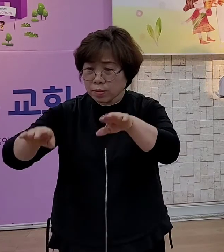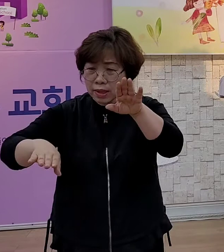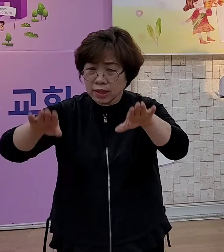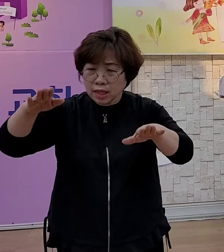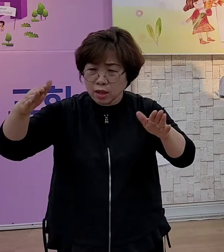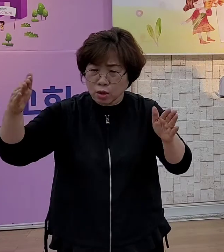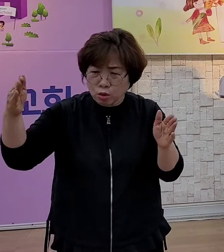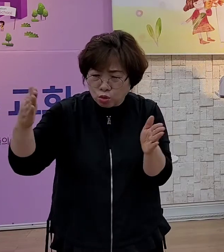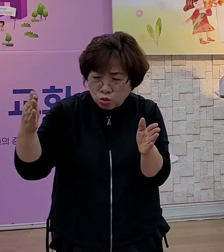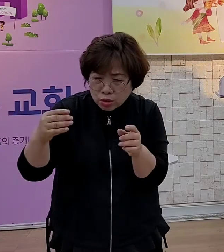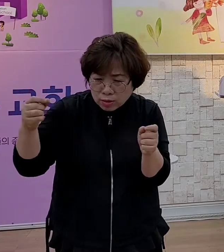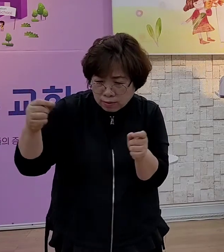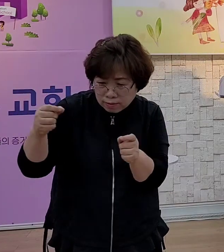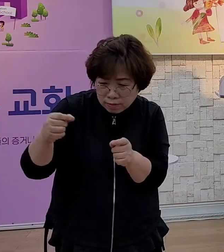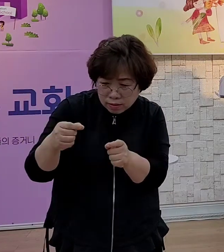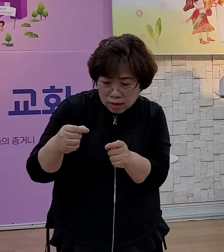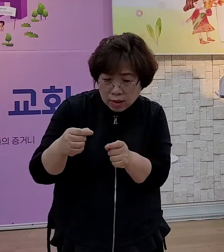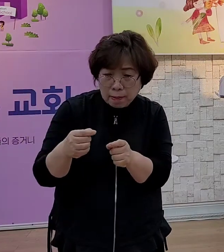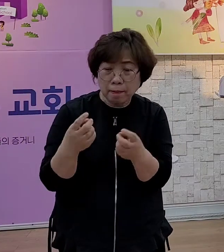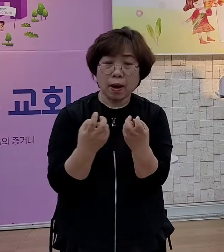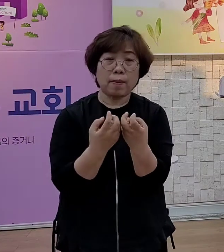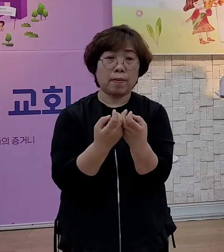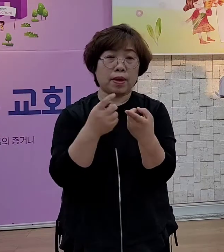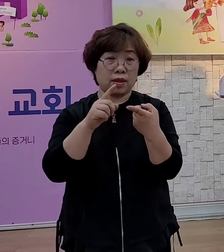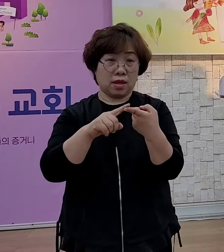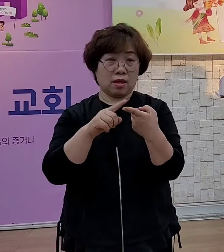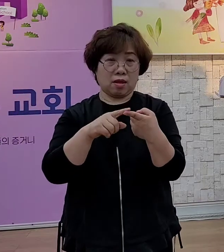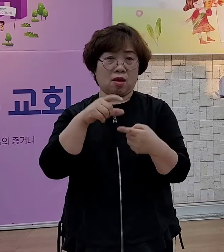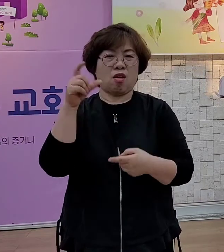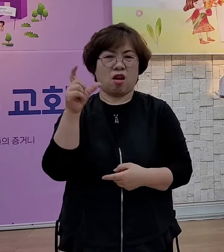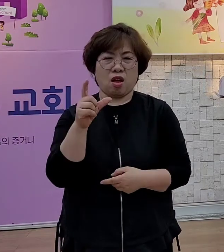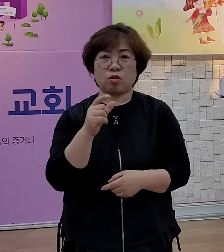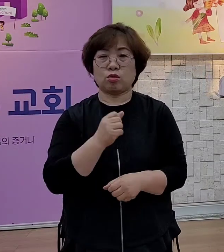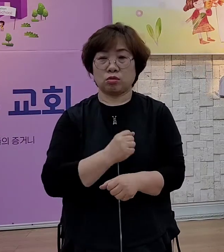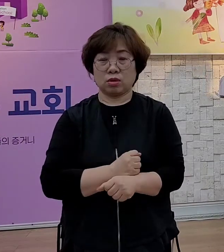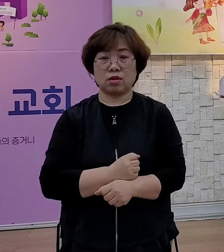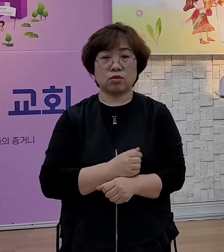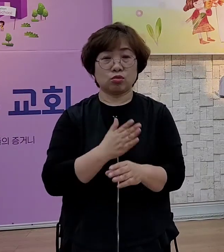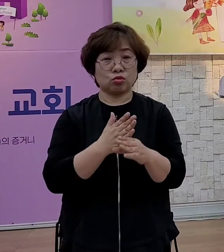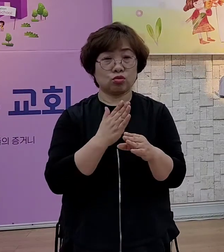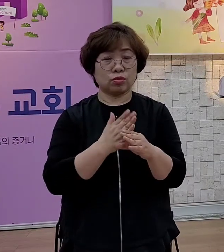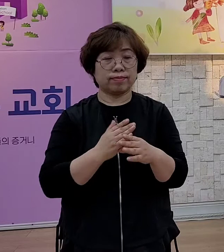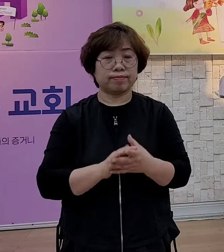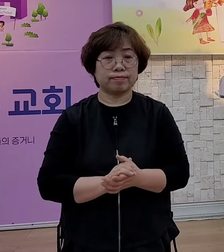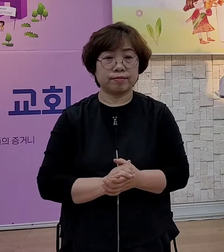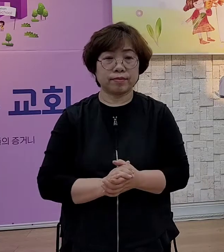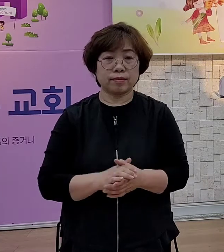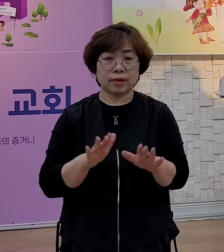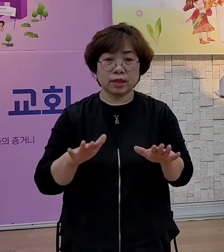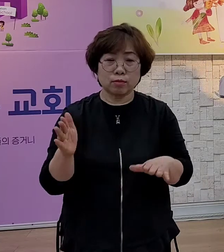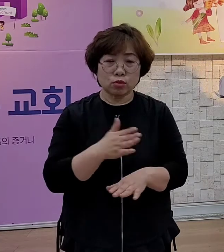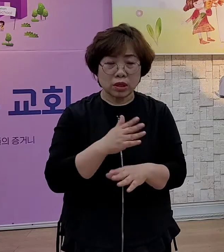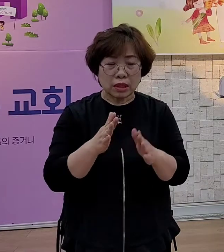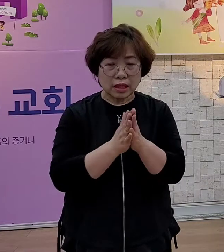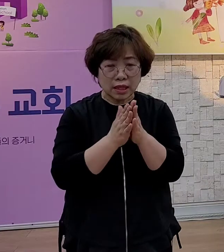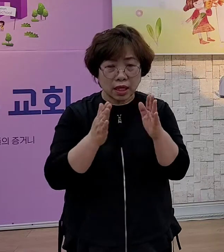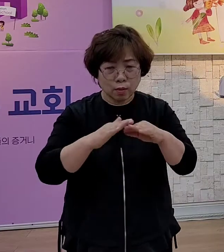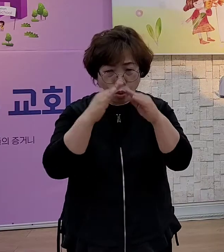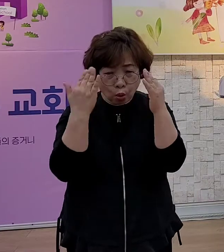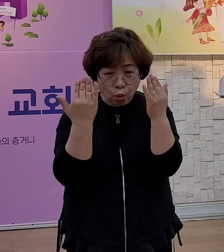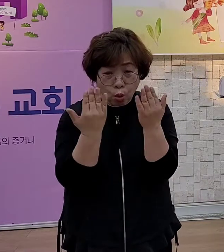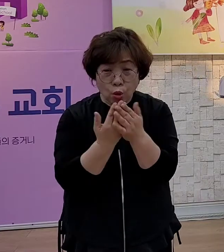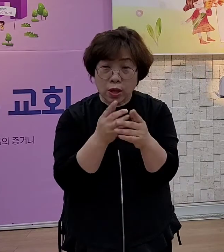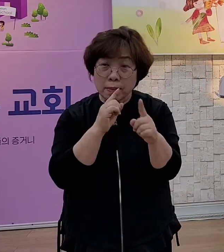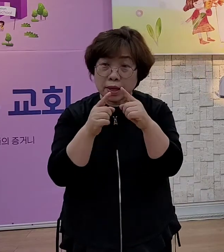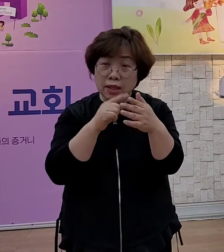계속 말씀해주고 있거든요. 그래서 오늘 이제부터 시작하는 모든 말씀을 보면 정말